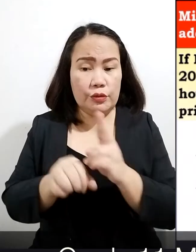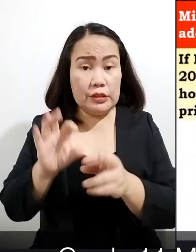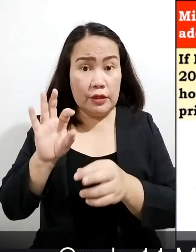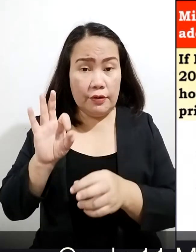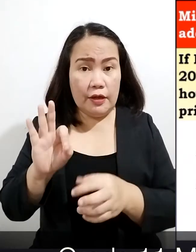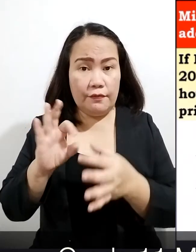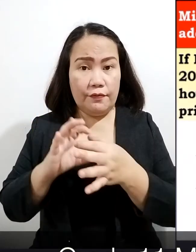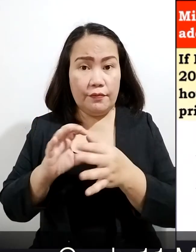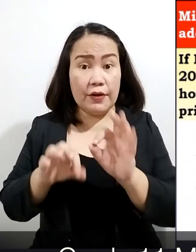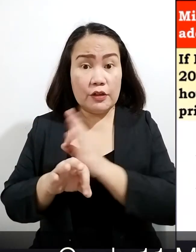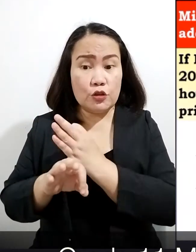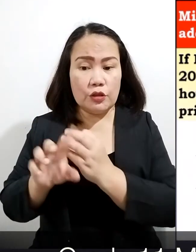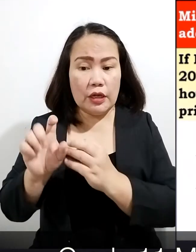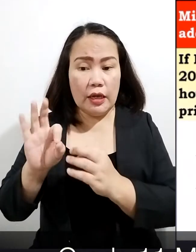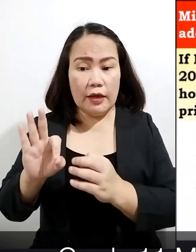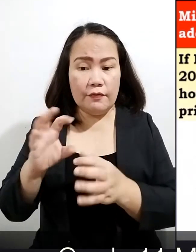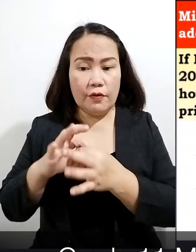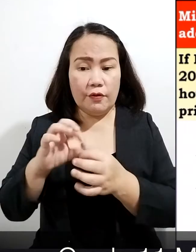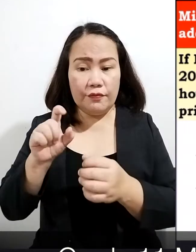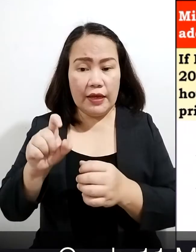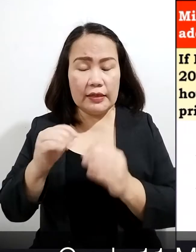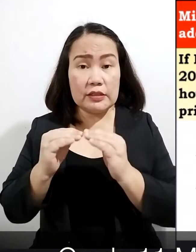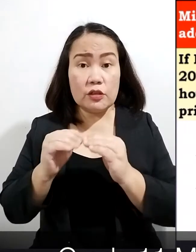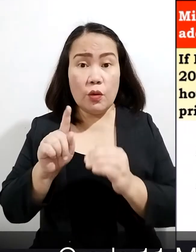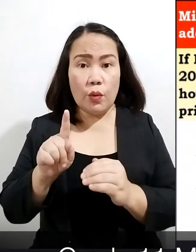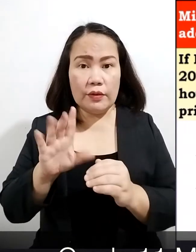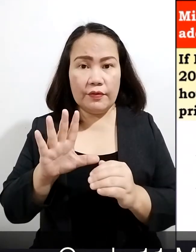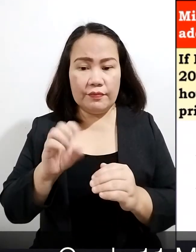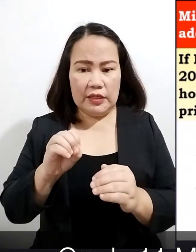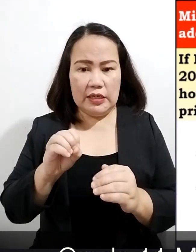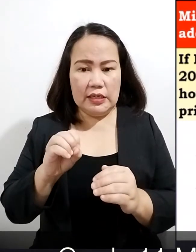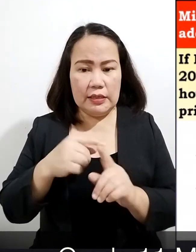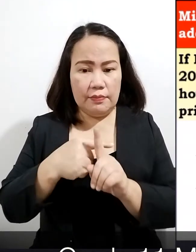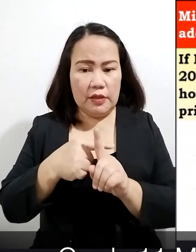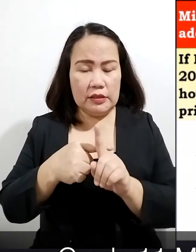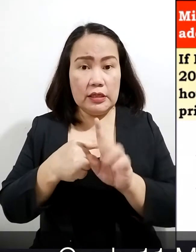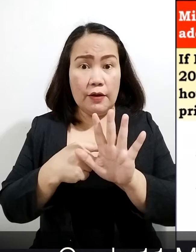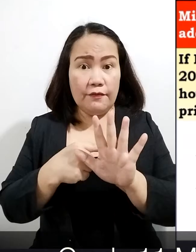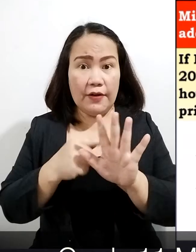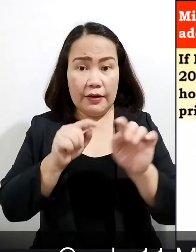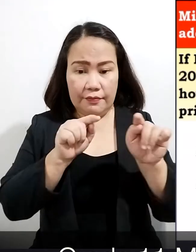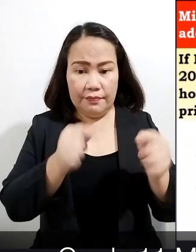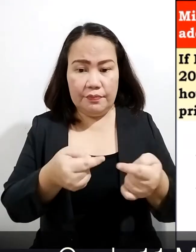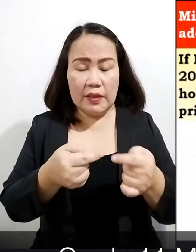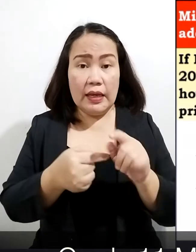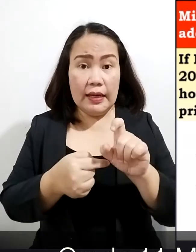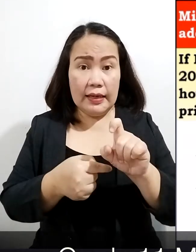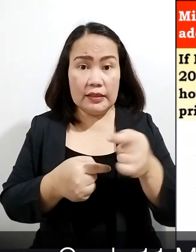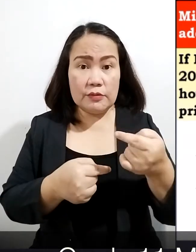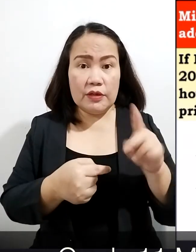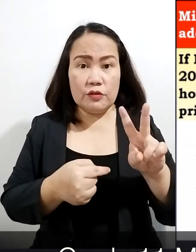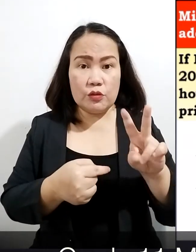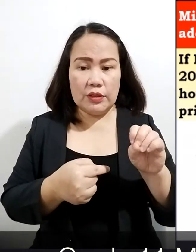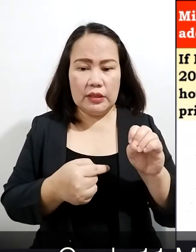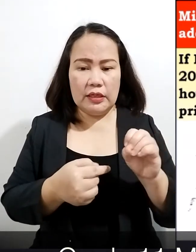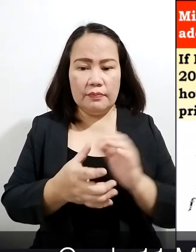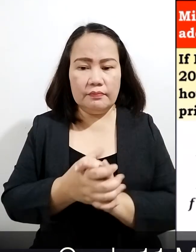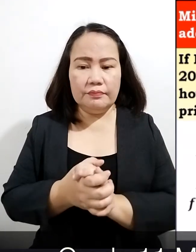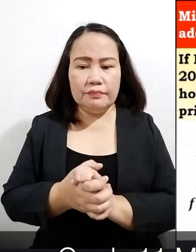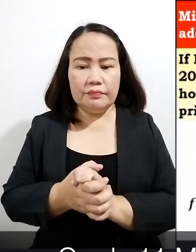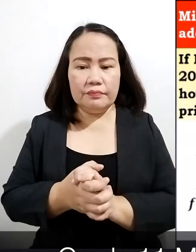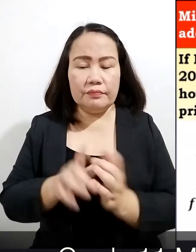x equals 150 plus 5 times x minus 20. Replace natin yung x ng